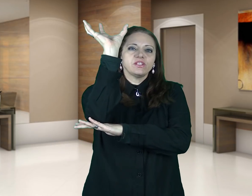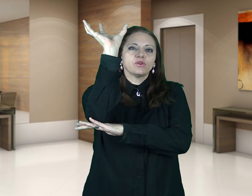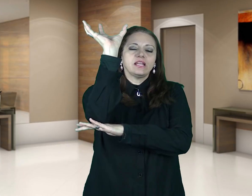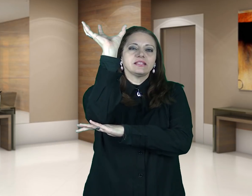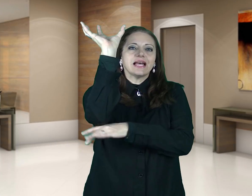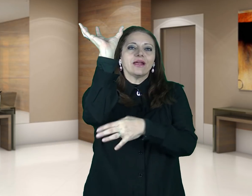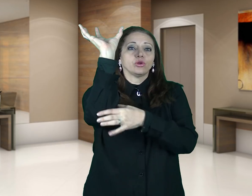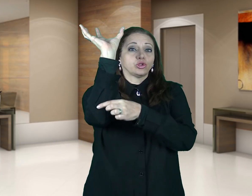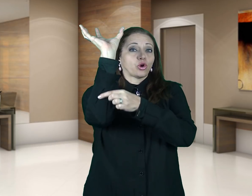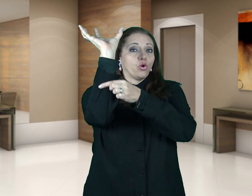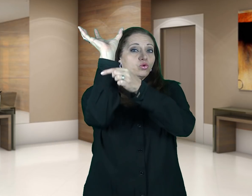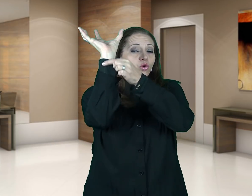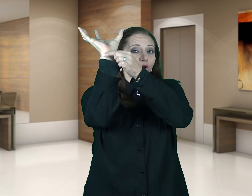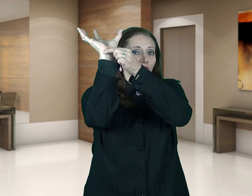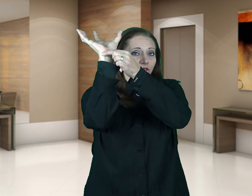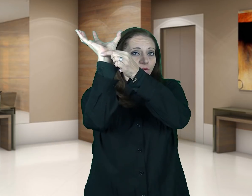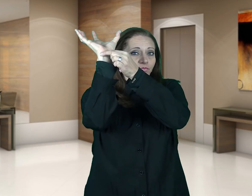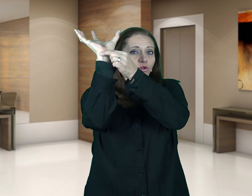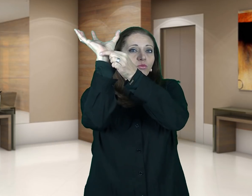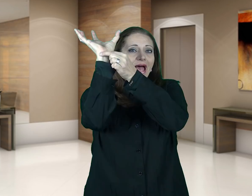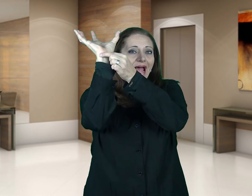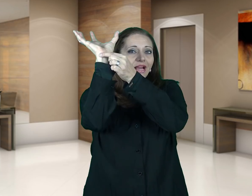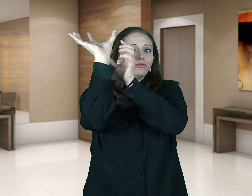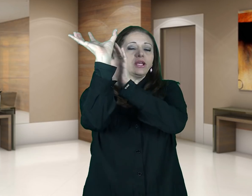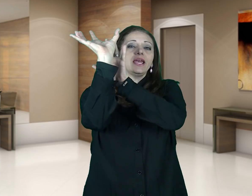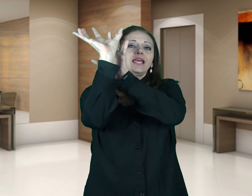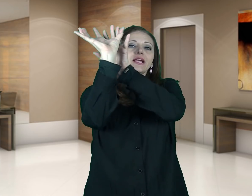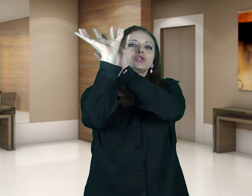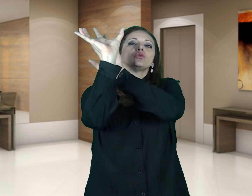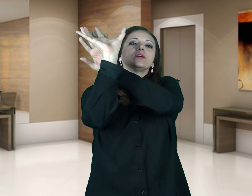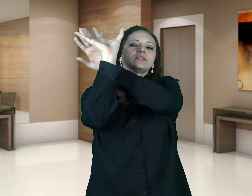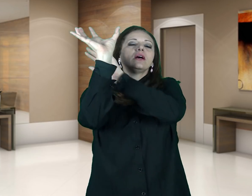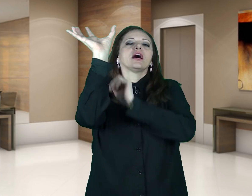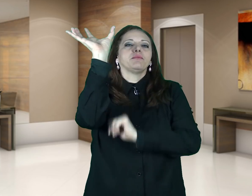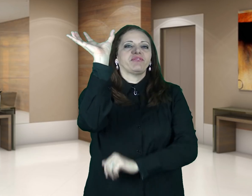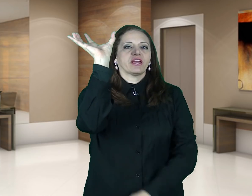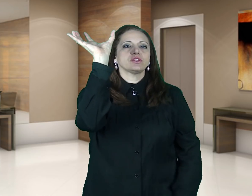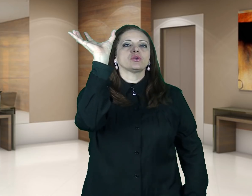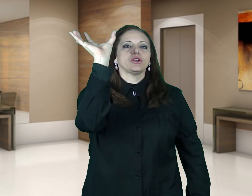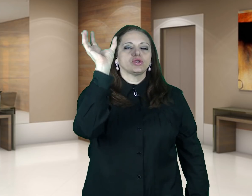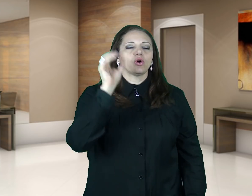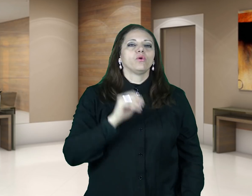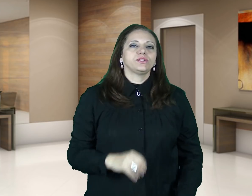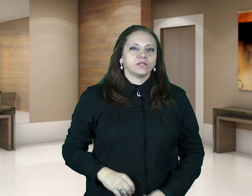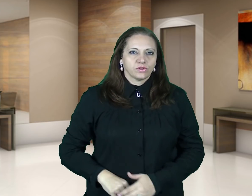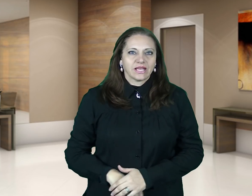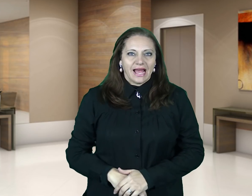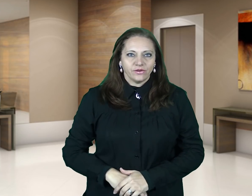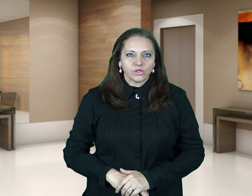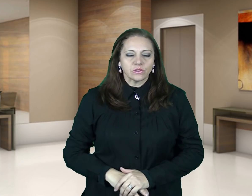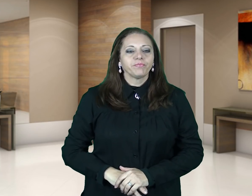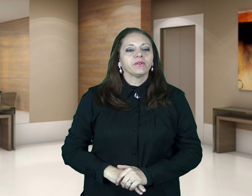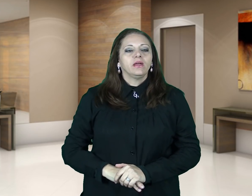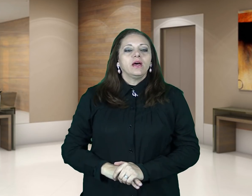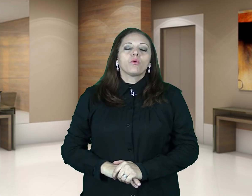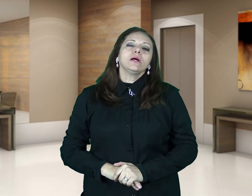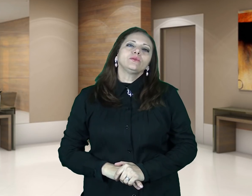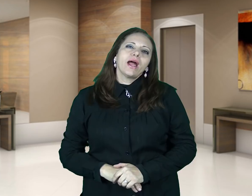podemos visualizar o tronco de uma árvore e as suas ramificações ou os seus galhos. Quanto